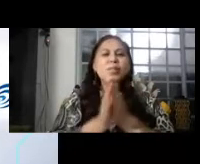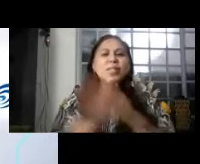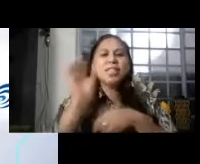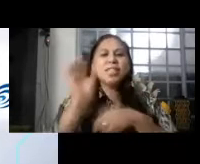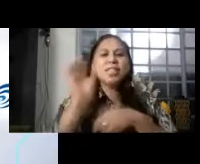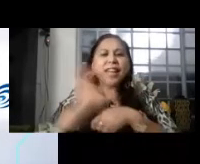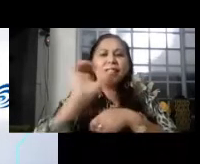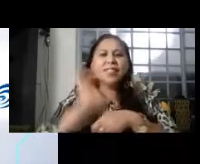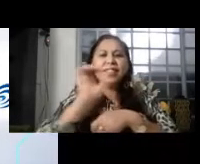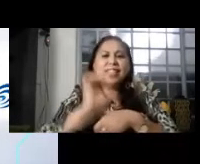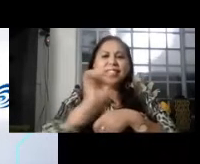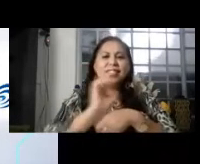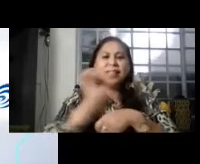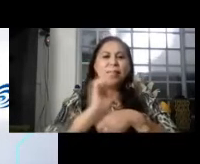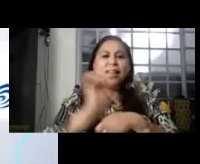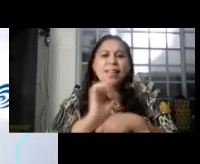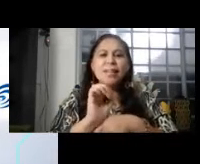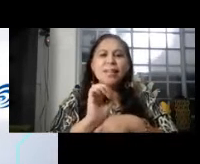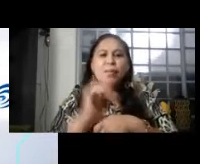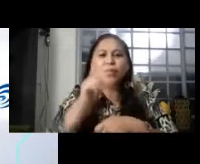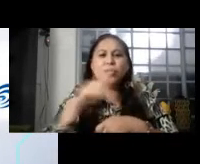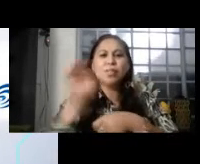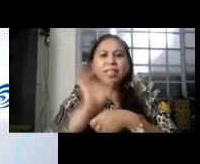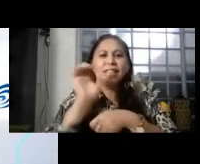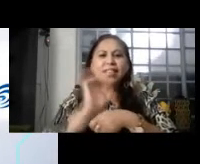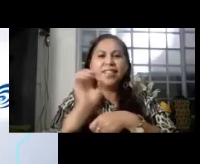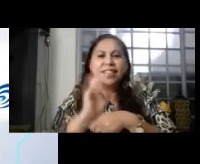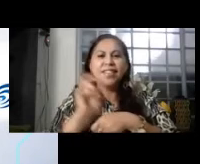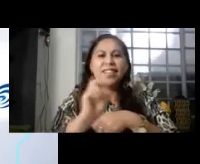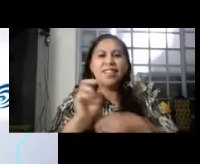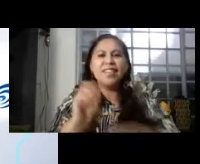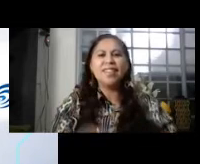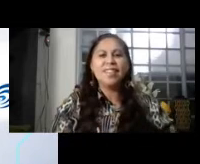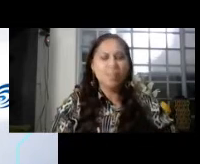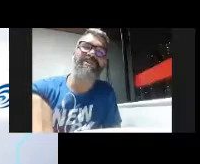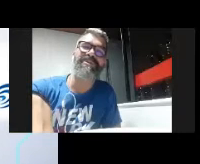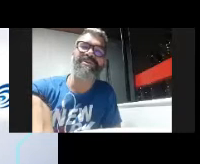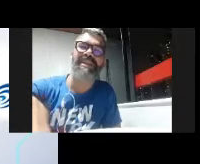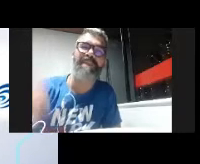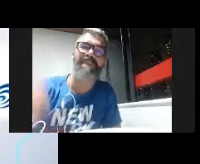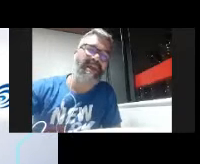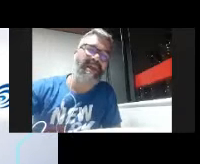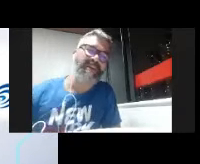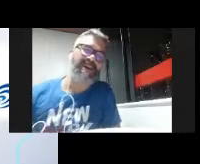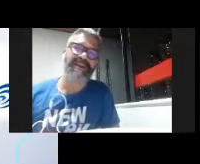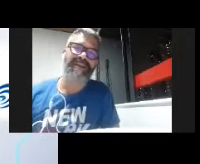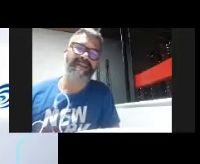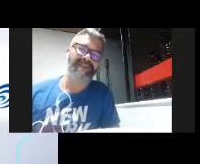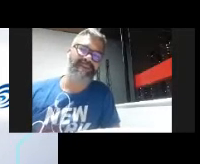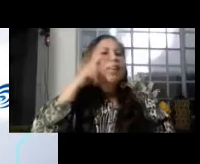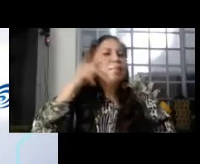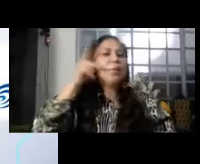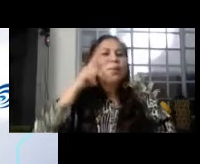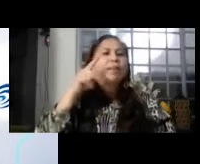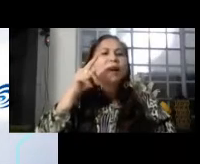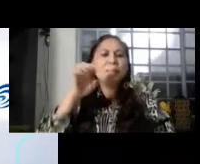é do estado, Leidson, também? É professor do estado? Eu sou do estado da Paraíba. E